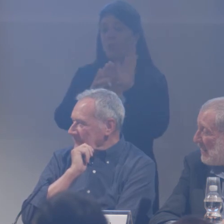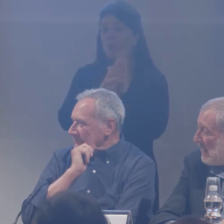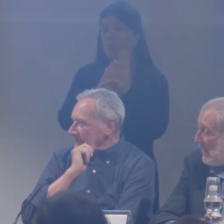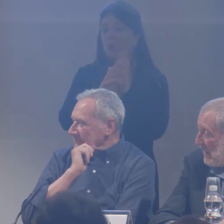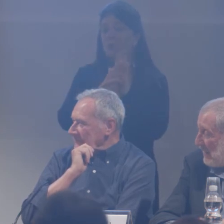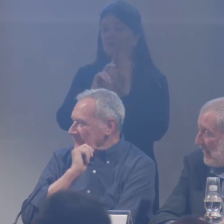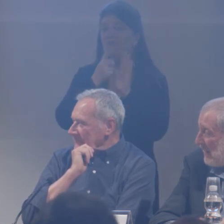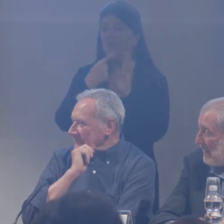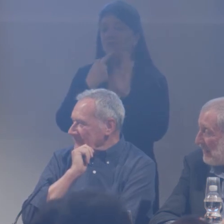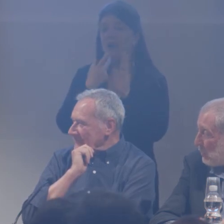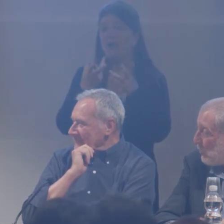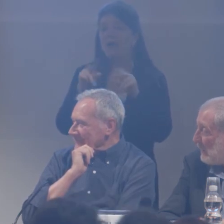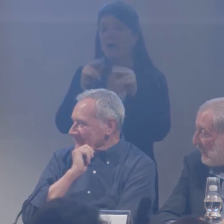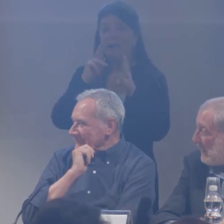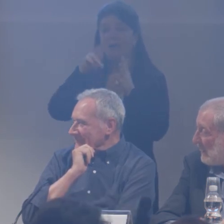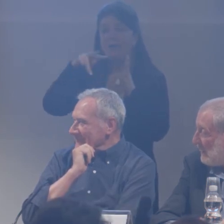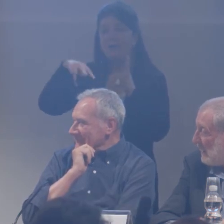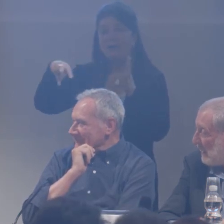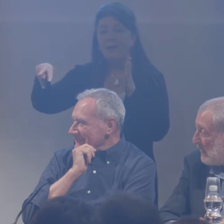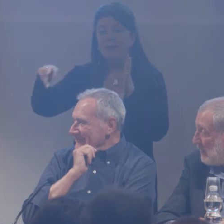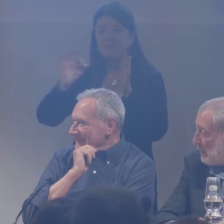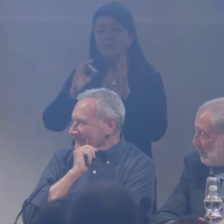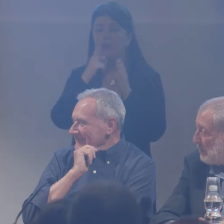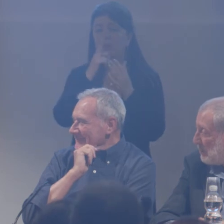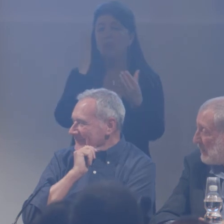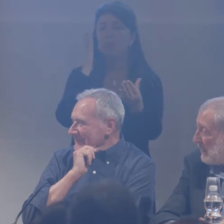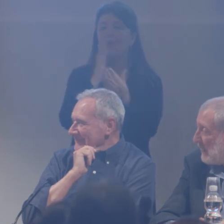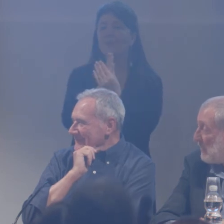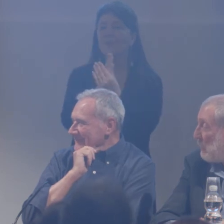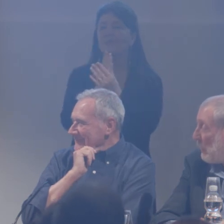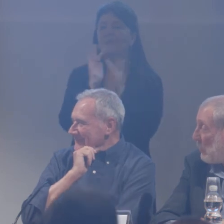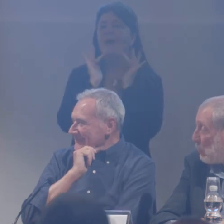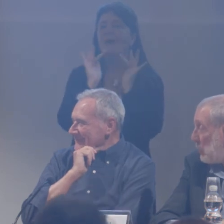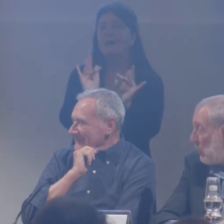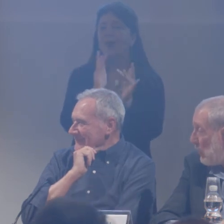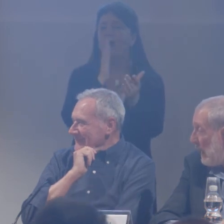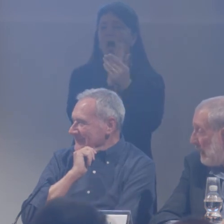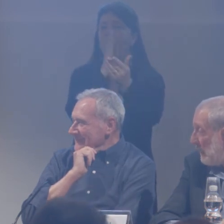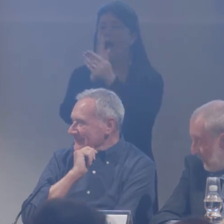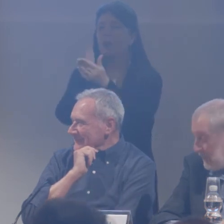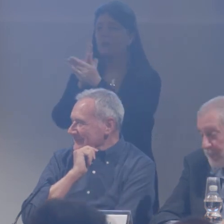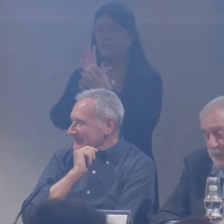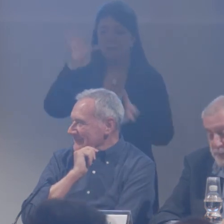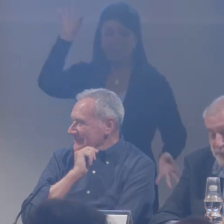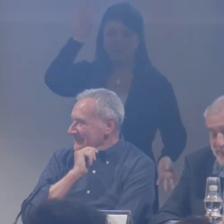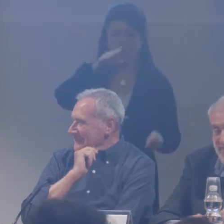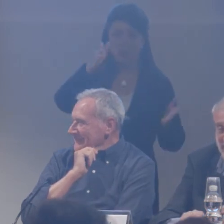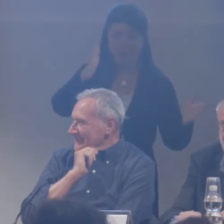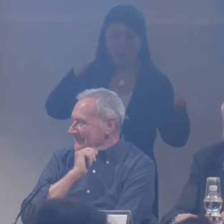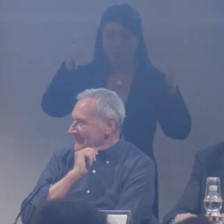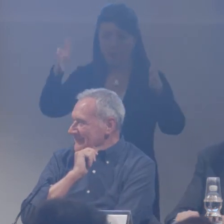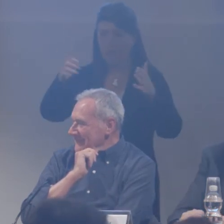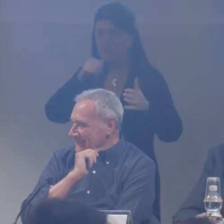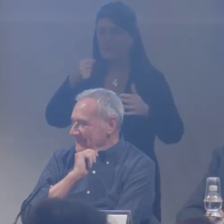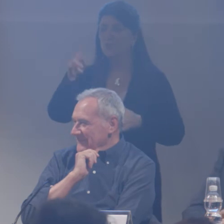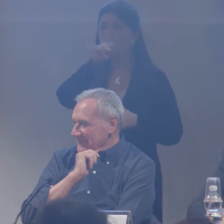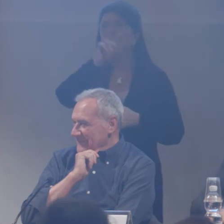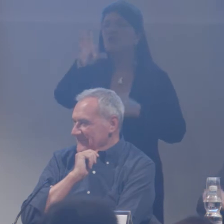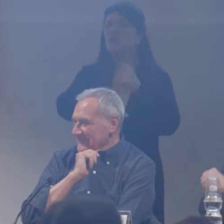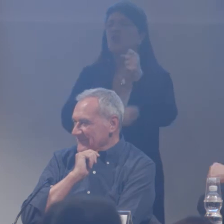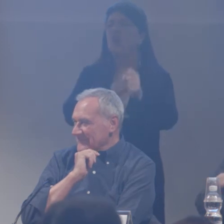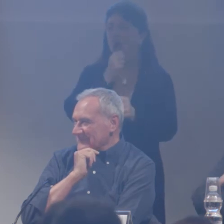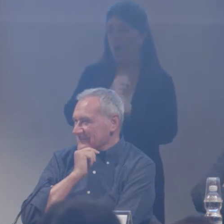tutto, cos'era che si doveva... La lettura integrale degli atti. Degli atti, così... Che ci vogliono 200 anni. 200 anni, allora fece una legge